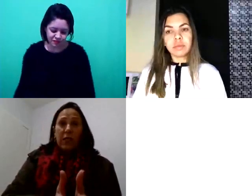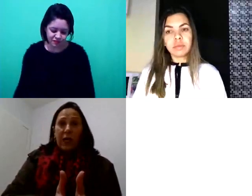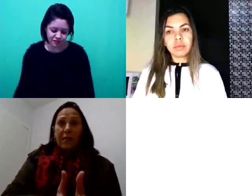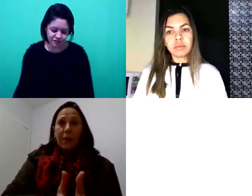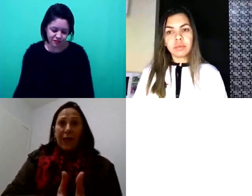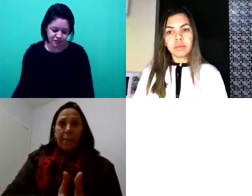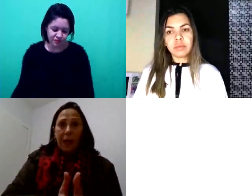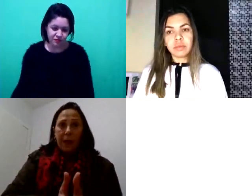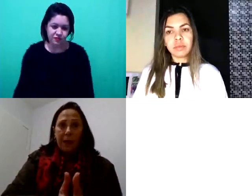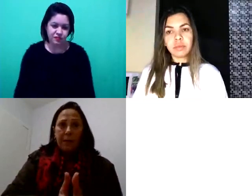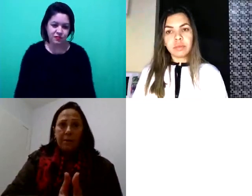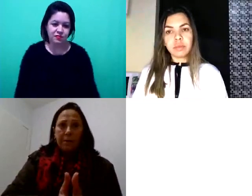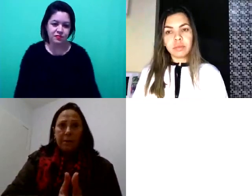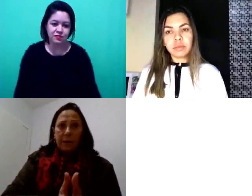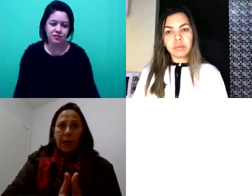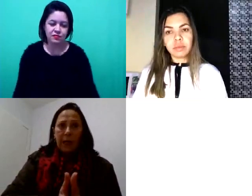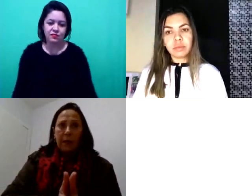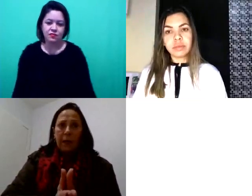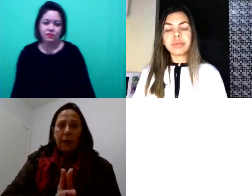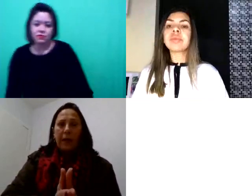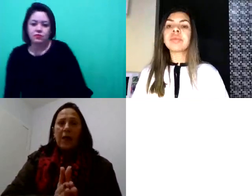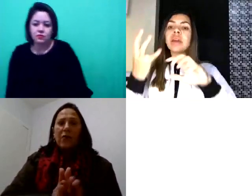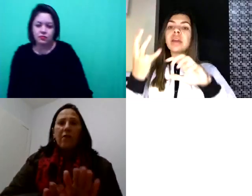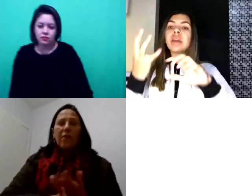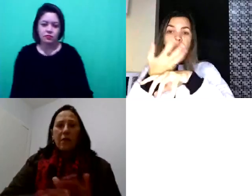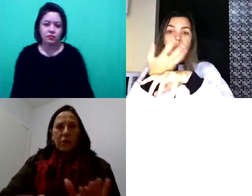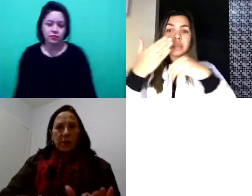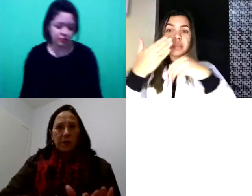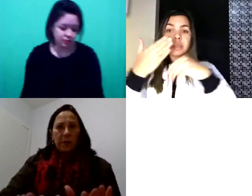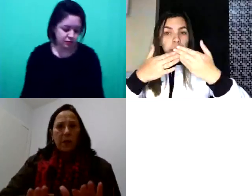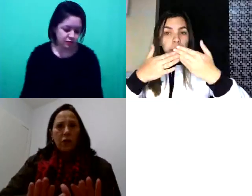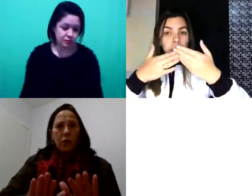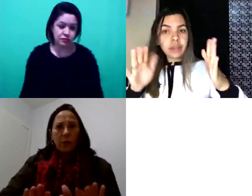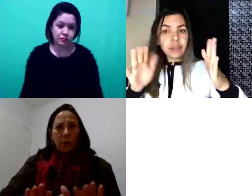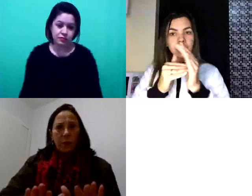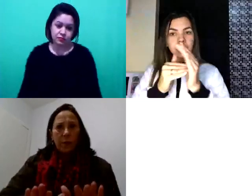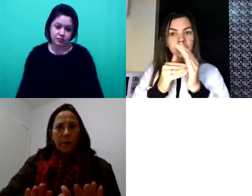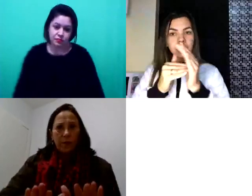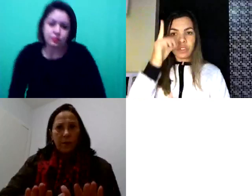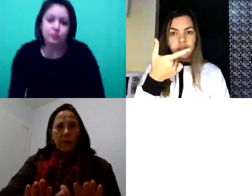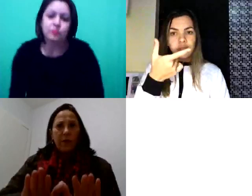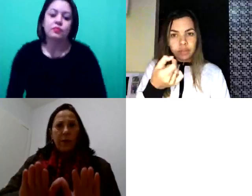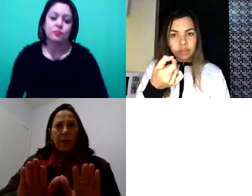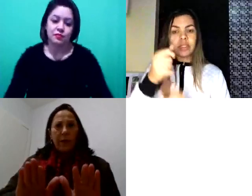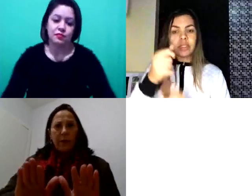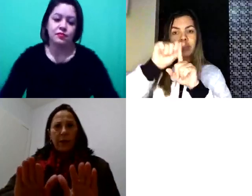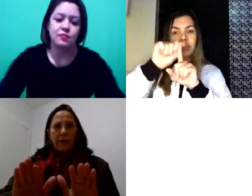Vamos deixar a disciplina aberta, tá? Até dia 20 de julho. Vou pedir para